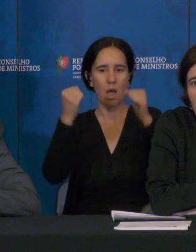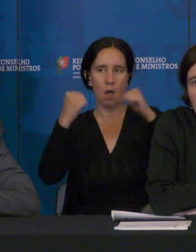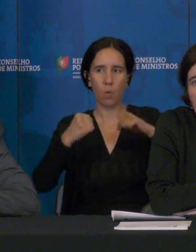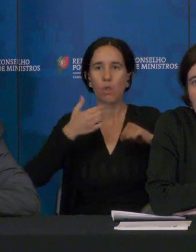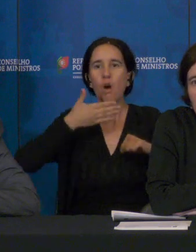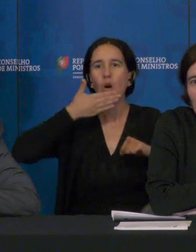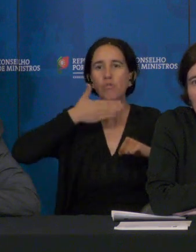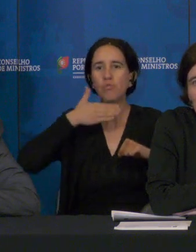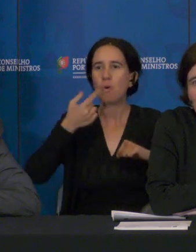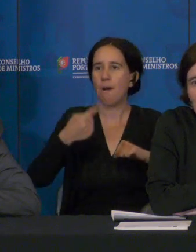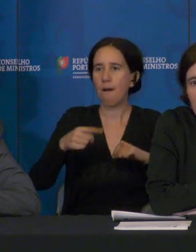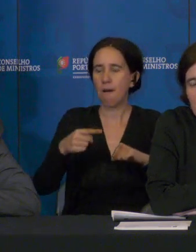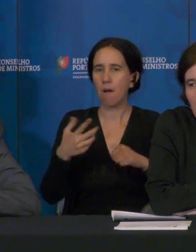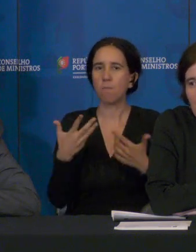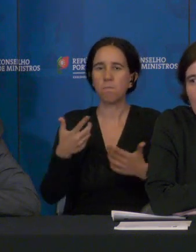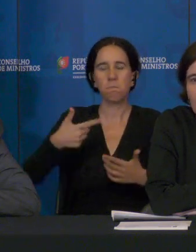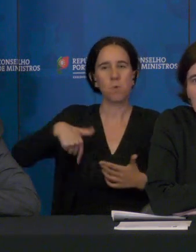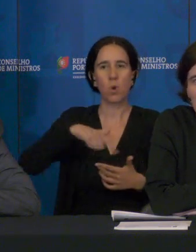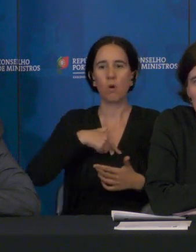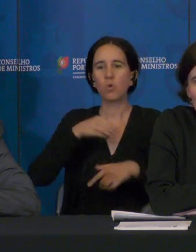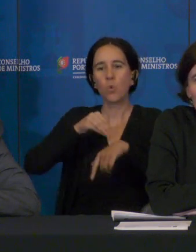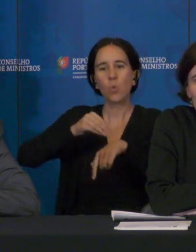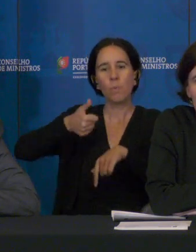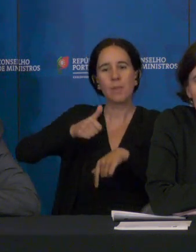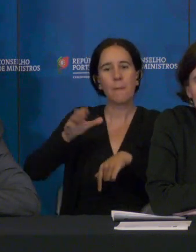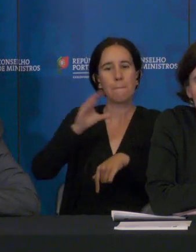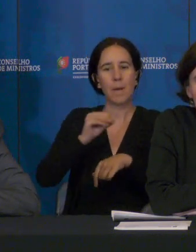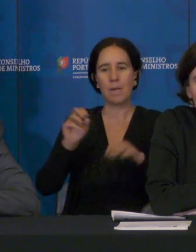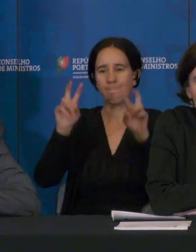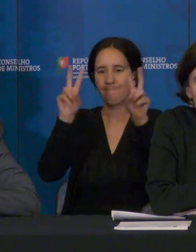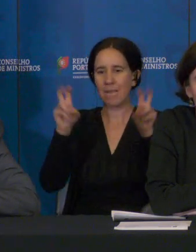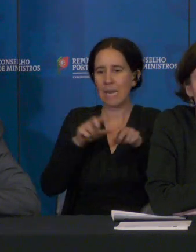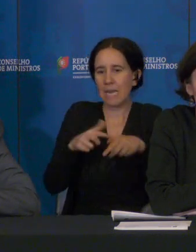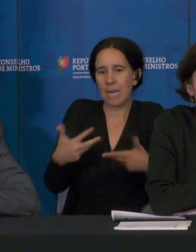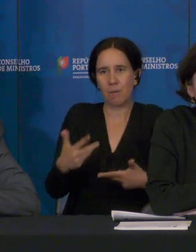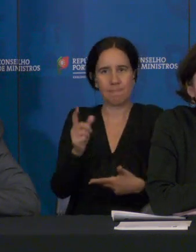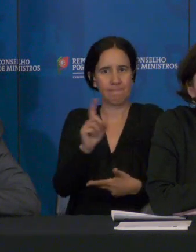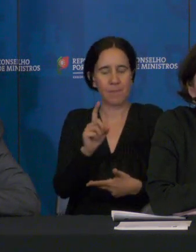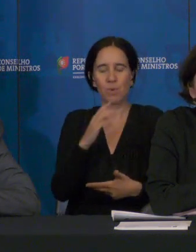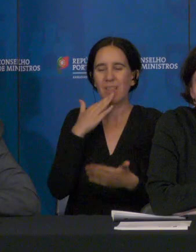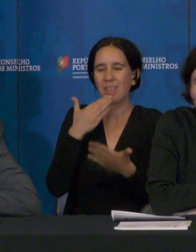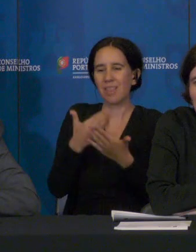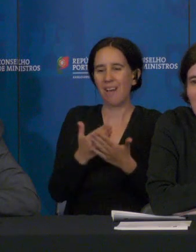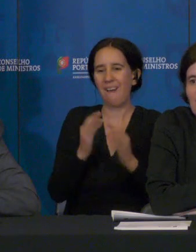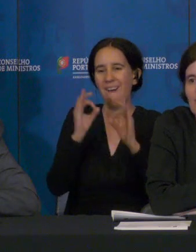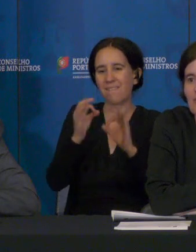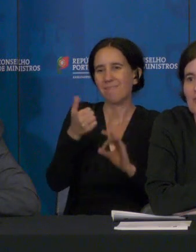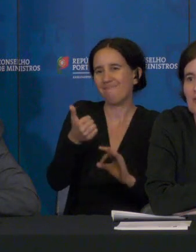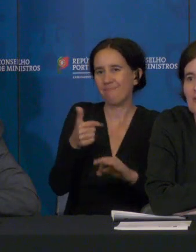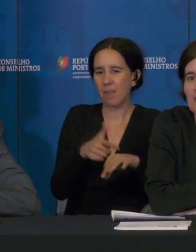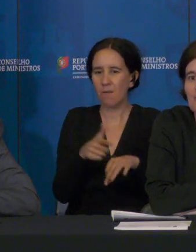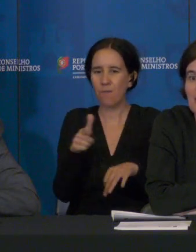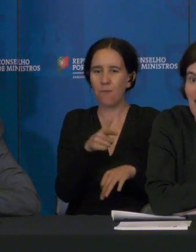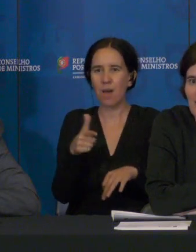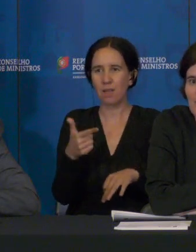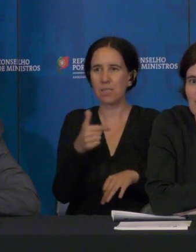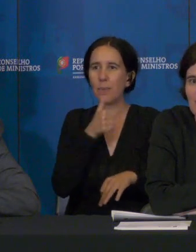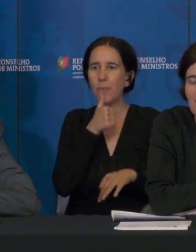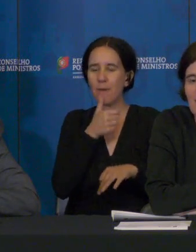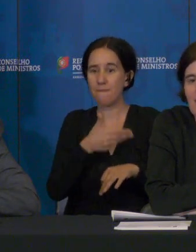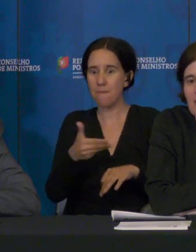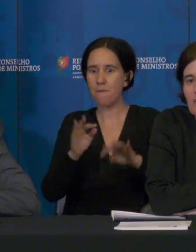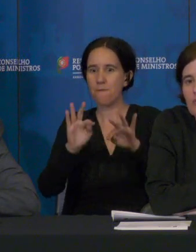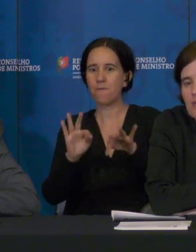princípio, não vamos fazer mais comentários neste momento, porque não são nunca úteis comentários em fases finais